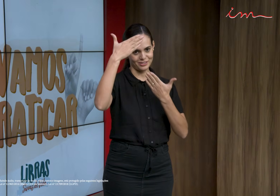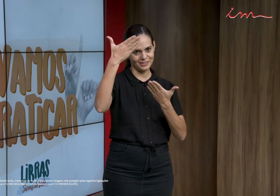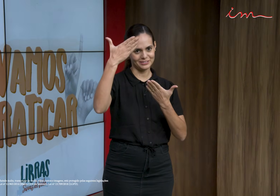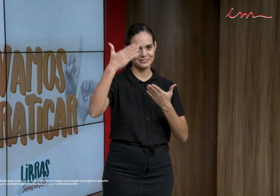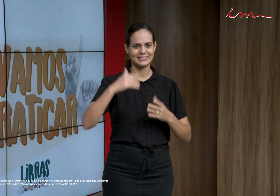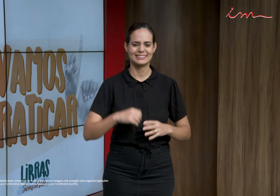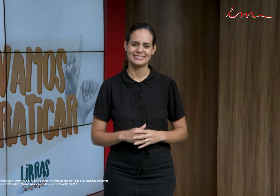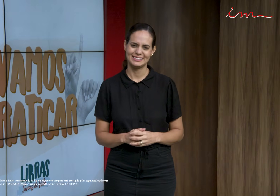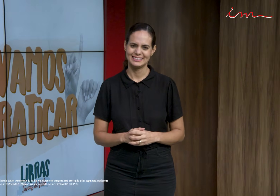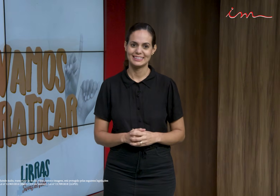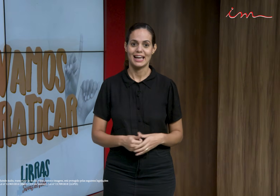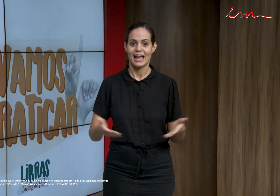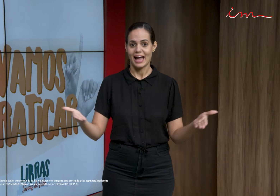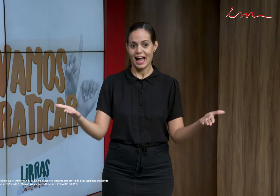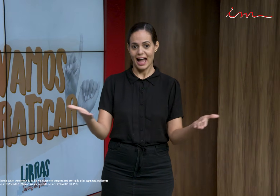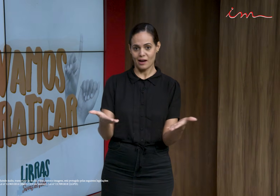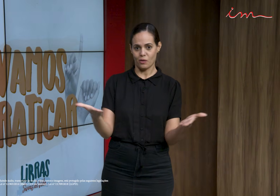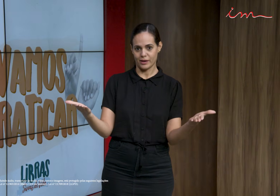Gratidão.